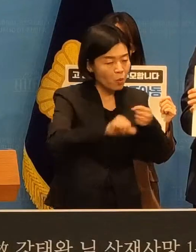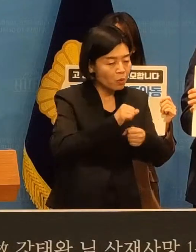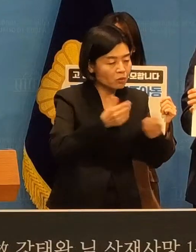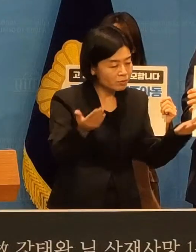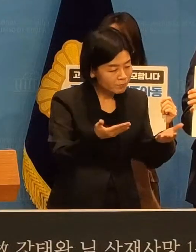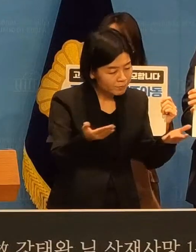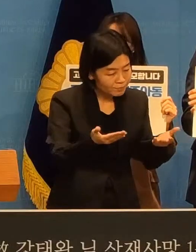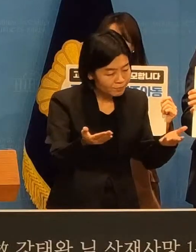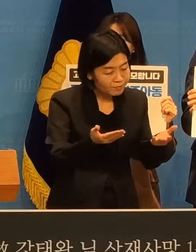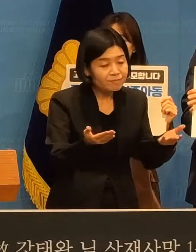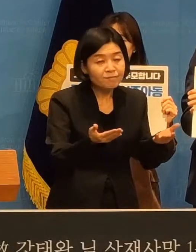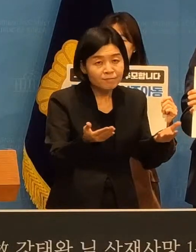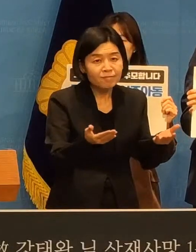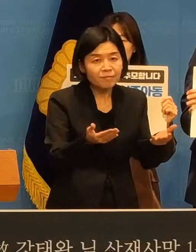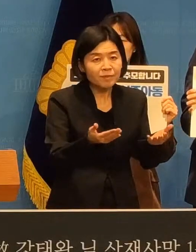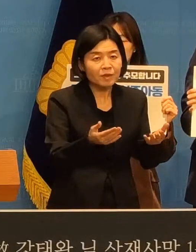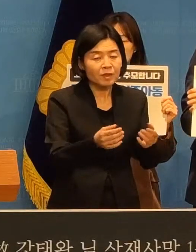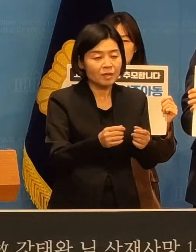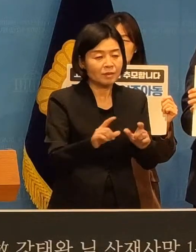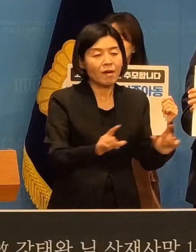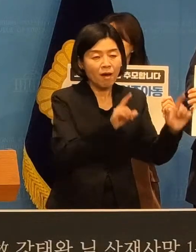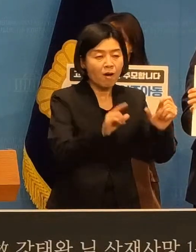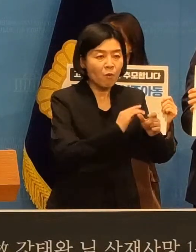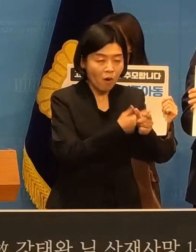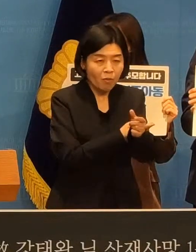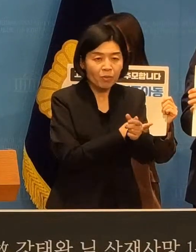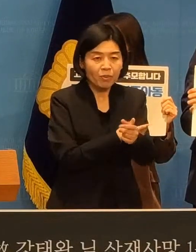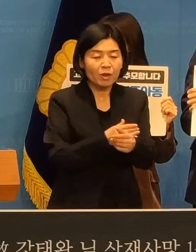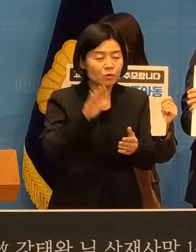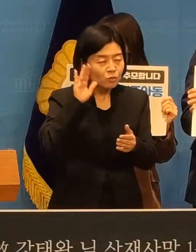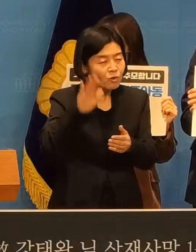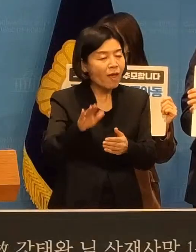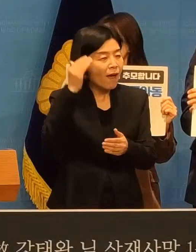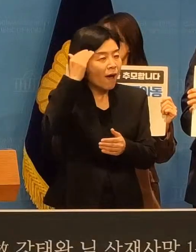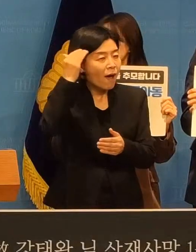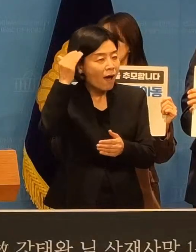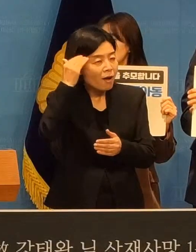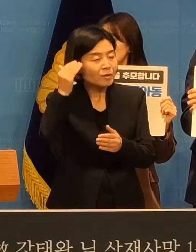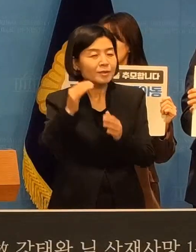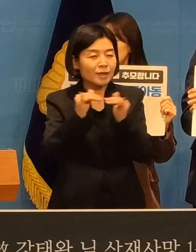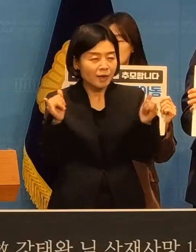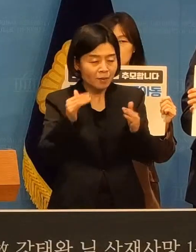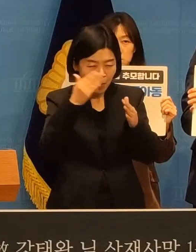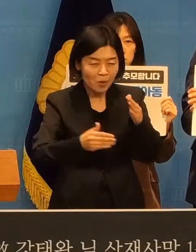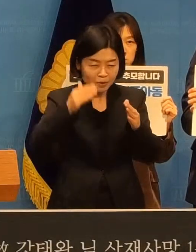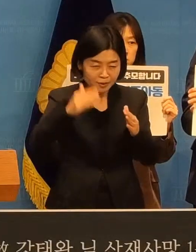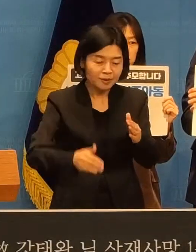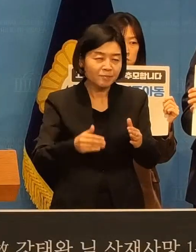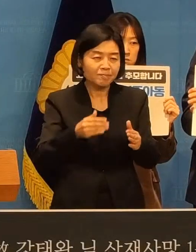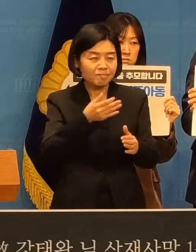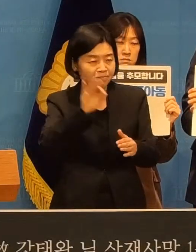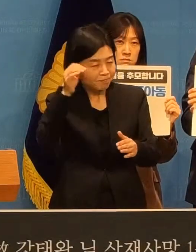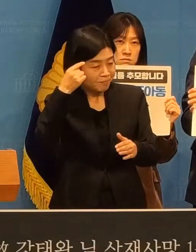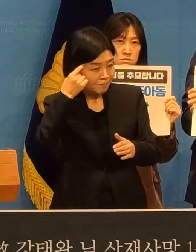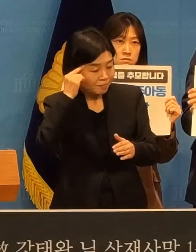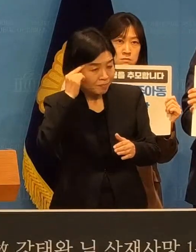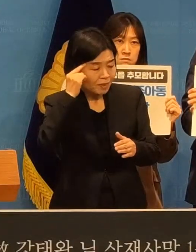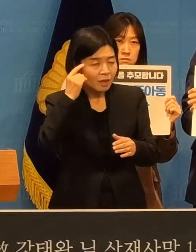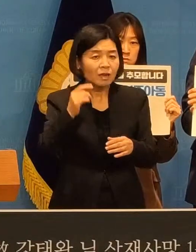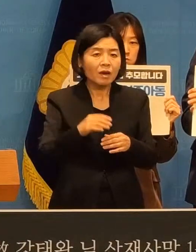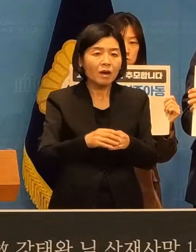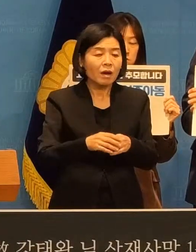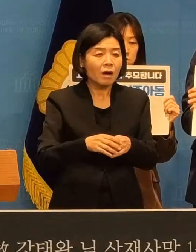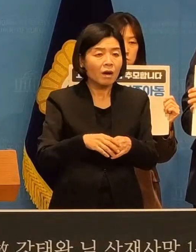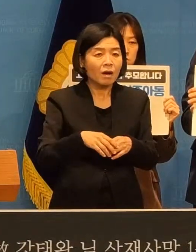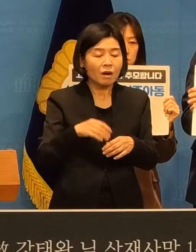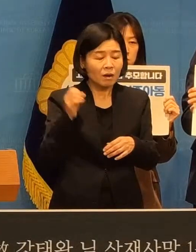영주권을 따고 그 뒤에는 귀화를 해서 한국인으로 살고자 했던 강태환님의 꿈은 그러나 입사 8개월 만에 발생한 산재 사고로